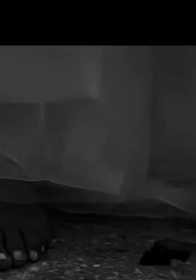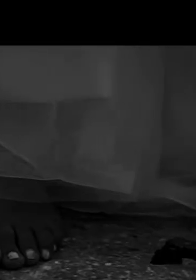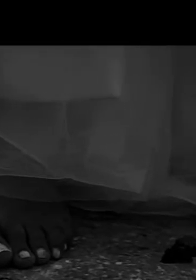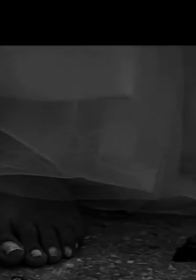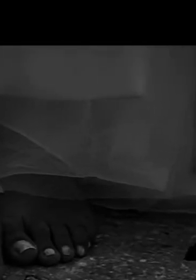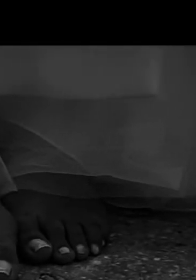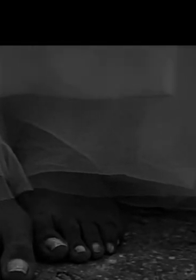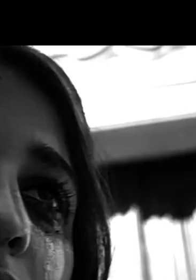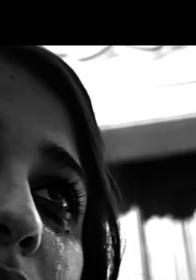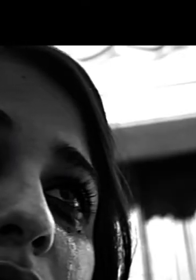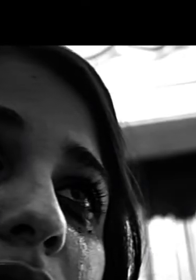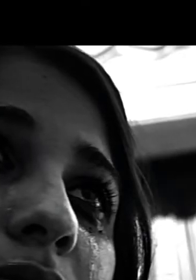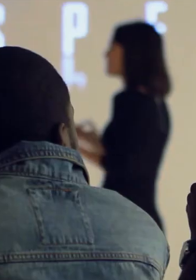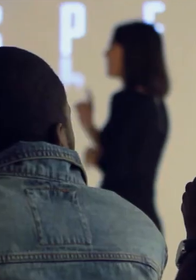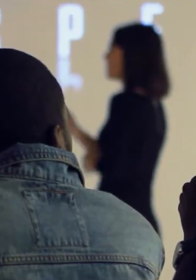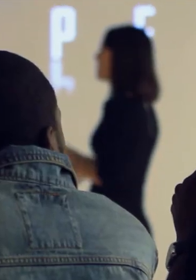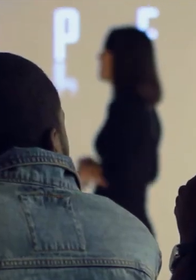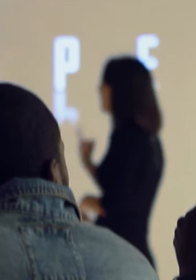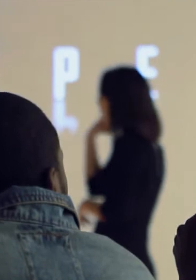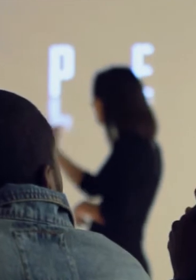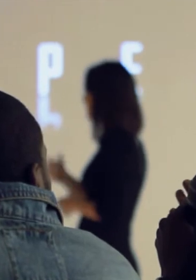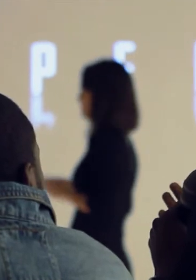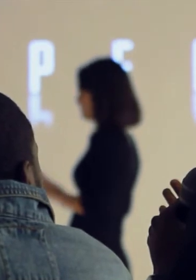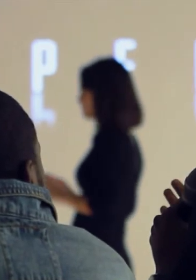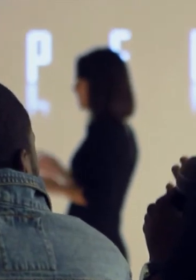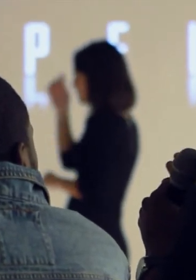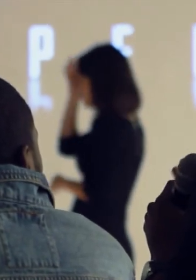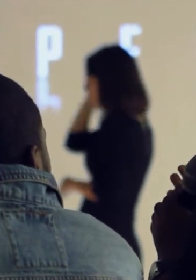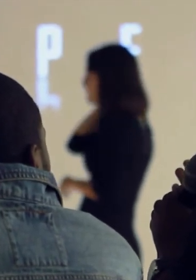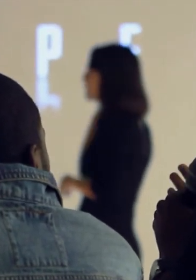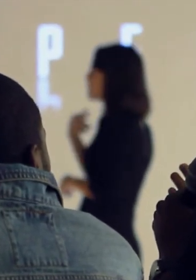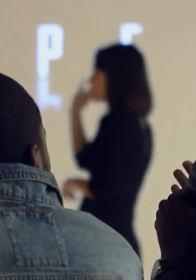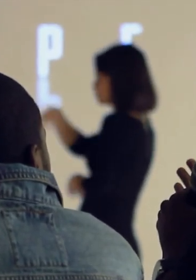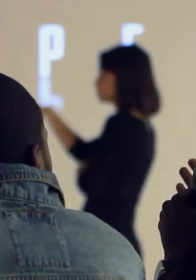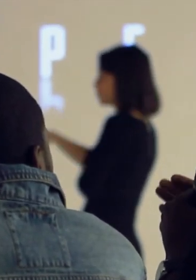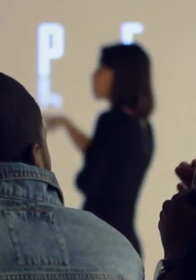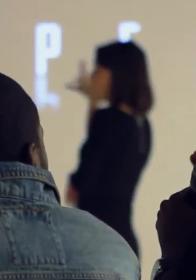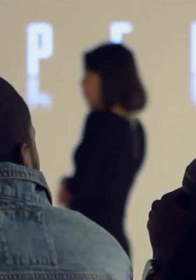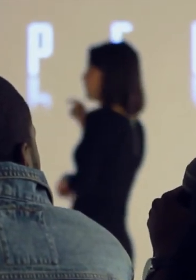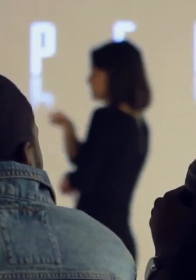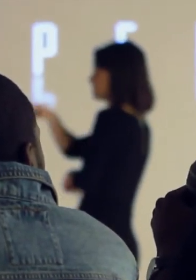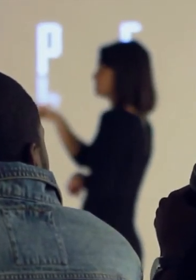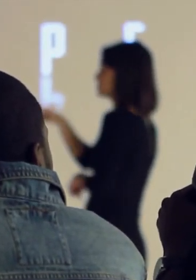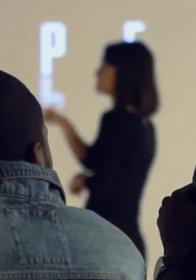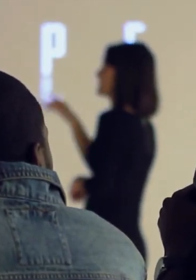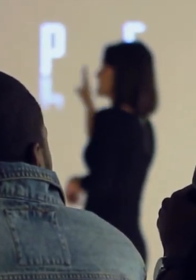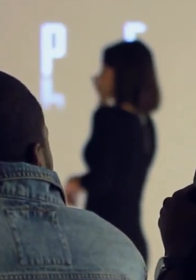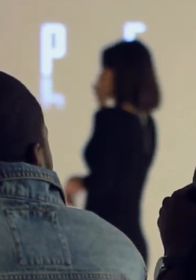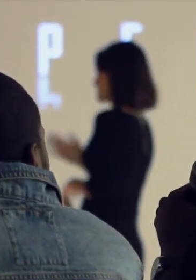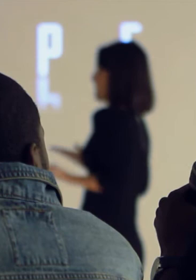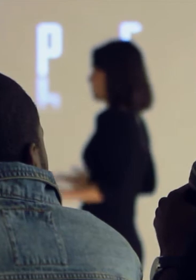Quantas vidas deitei fora. Reparem, as pessoas que têm a possibilidade de ouvir sabem que